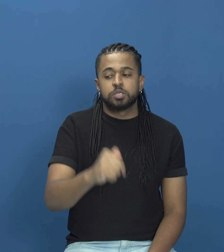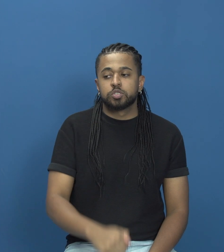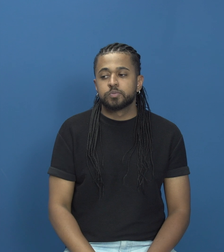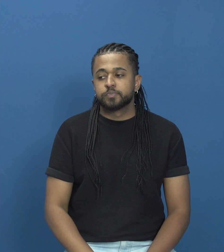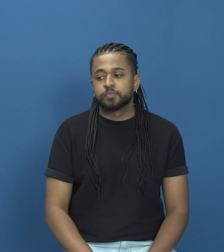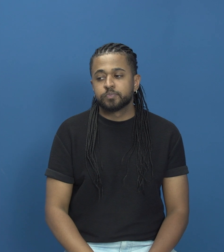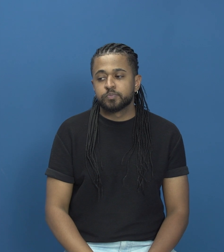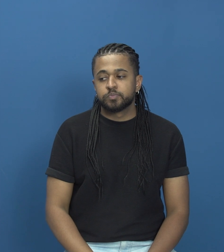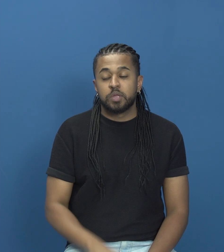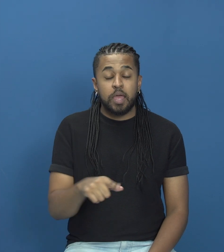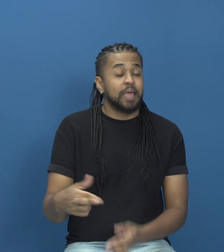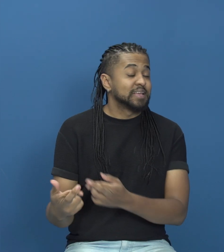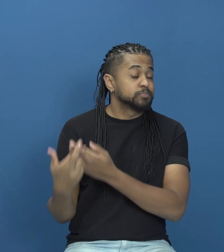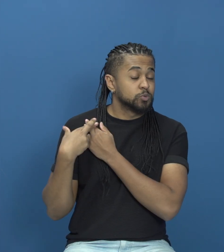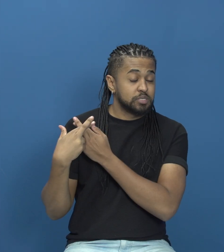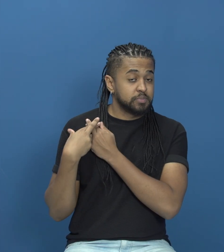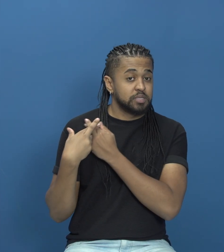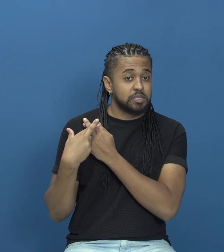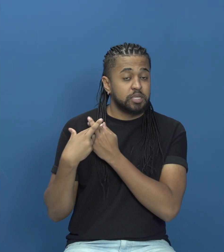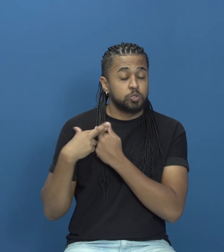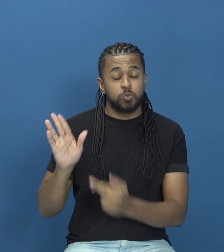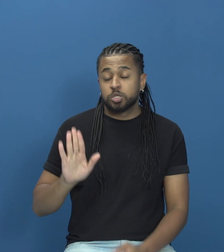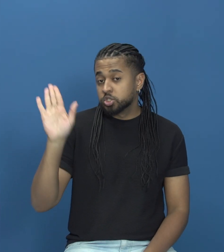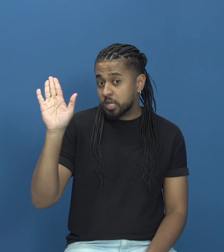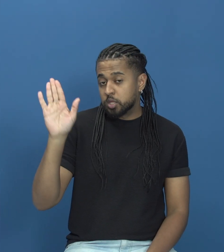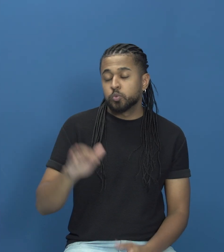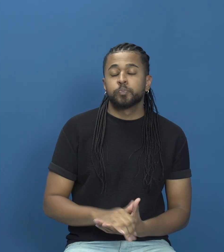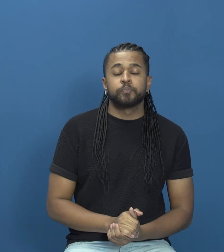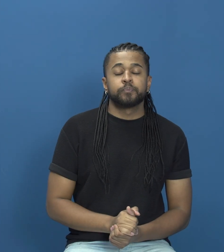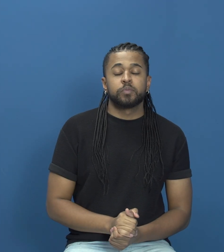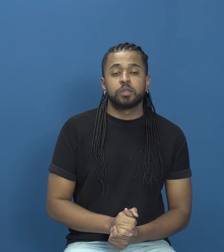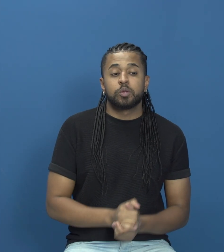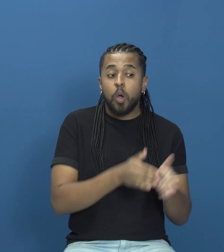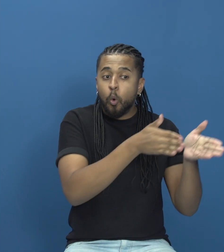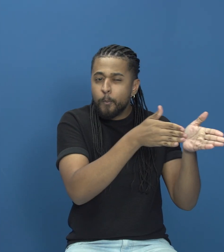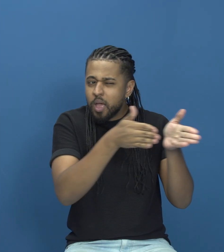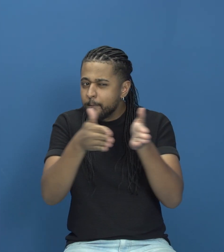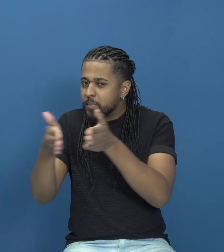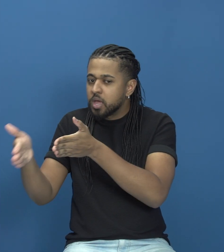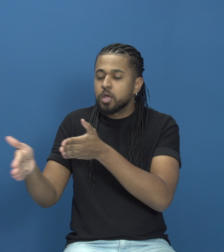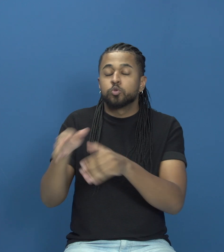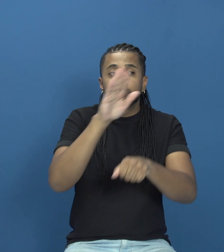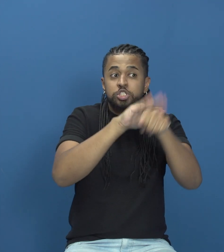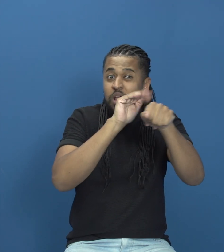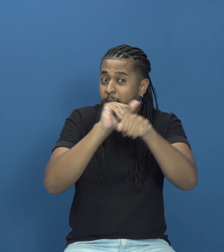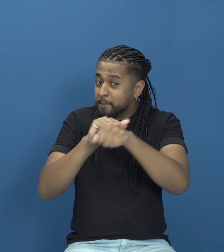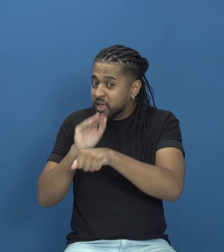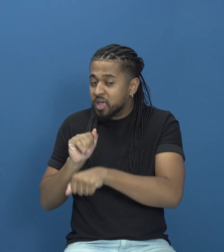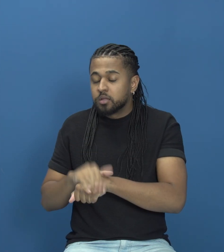15.7. É de responsabilidade do candidato da candidata o acompanhamento das